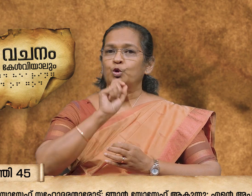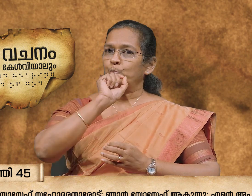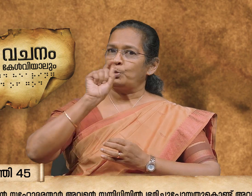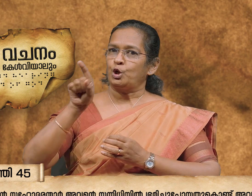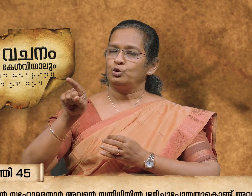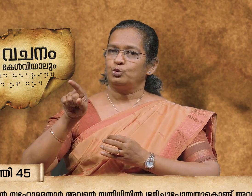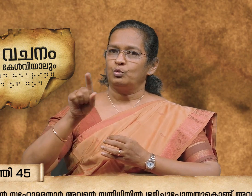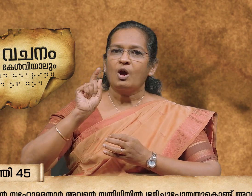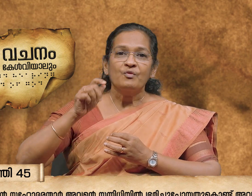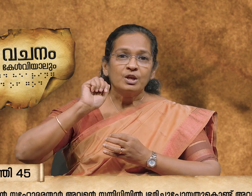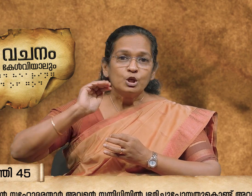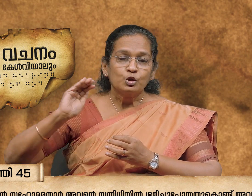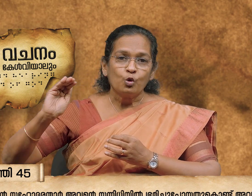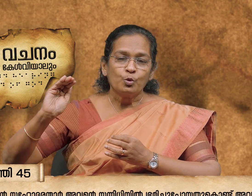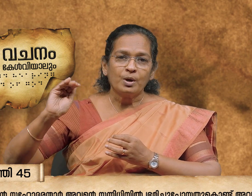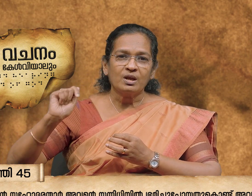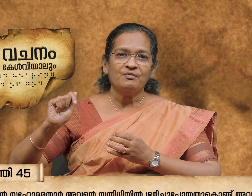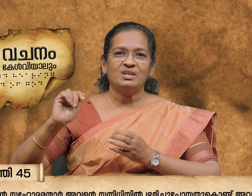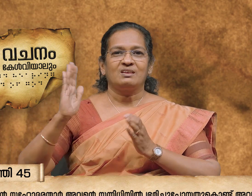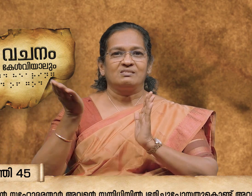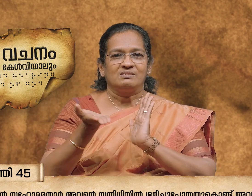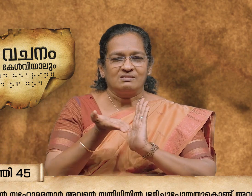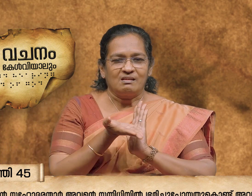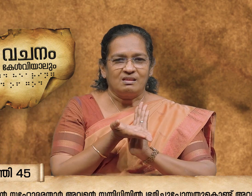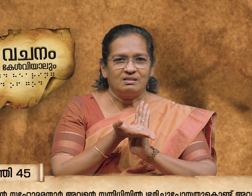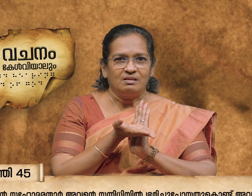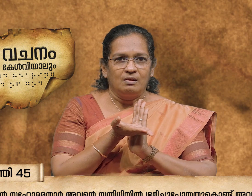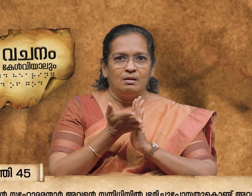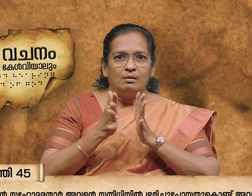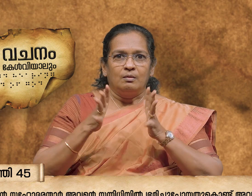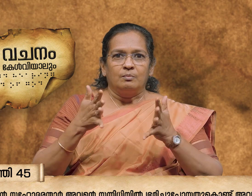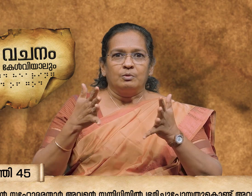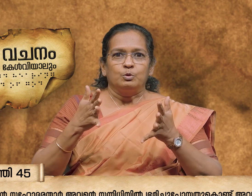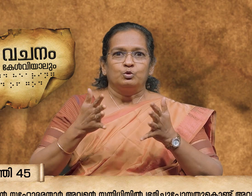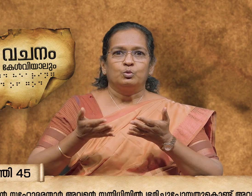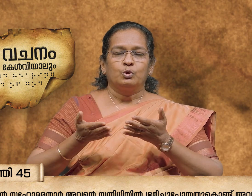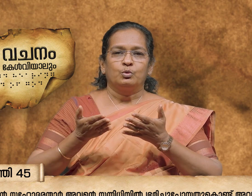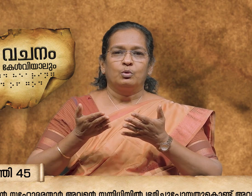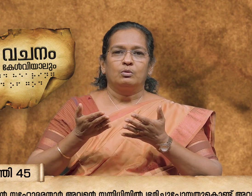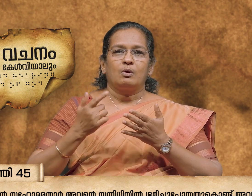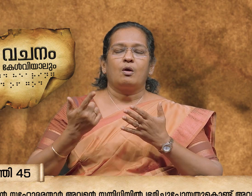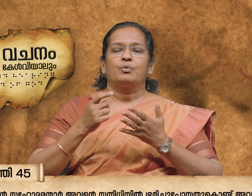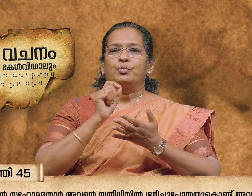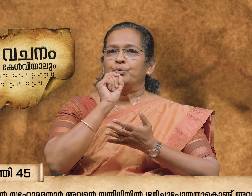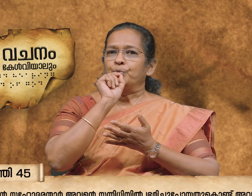അവൻ്റെ സഹോദരന്മാർ അവൻ്റെ സന്നിധിയിൽ ഭ്രമിച്ചു പോയതുകൊണ്ട് അവനോട് ഉത്തരം പറവാൻ അവർക്ക്